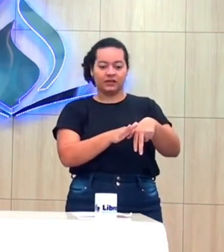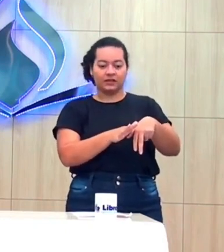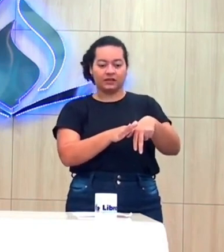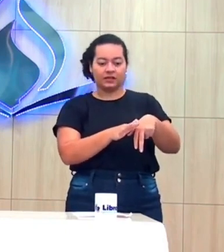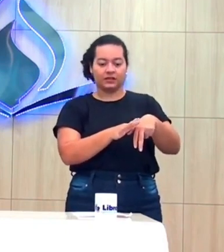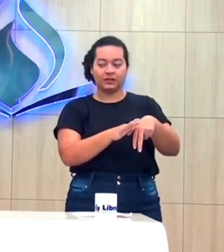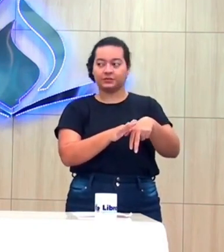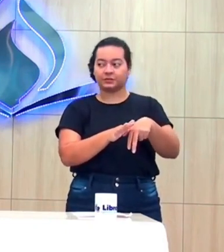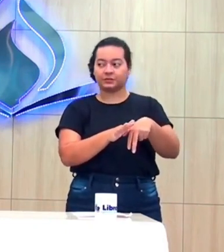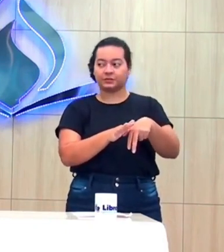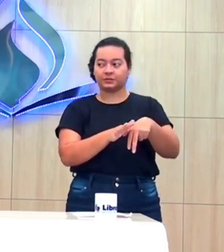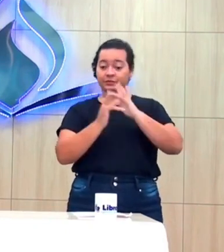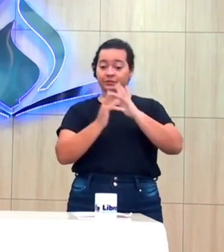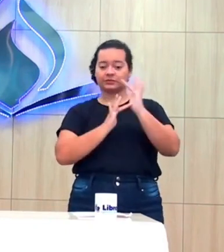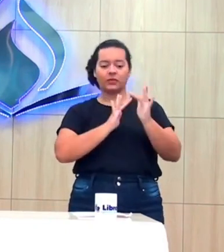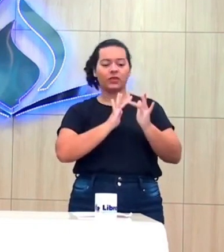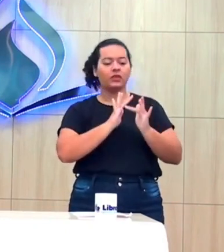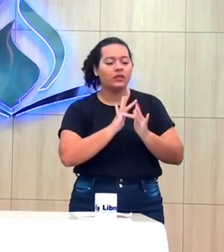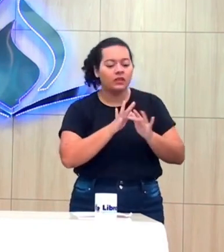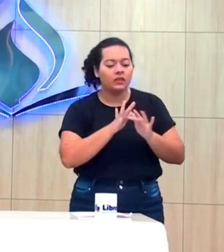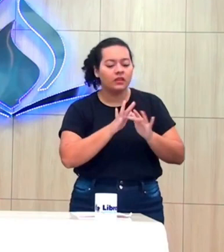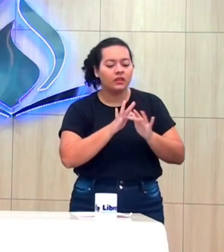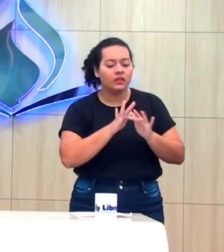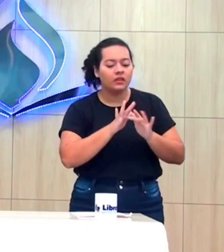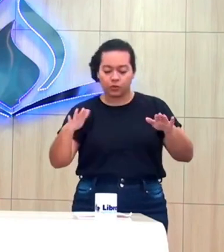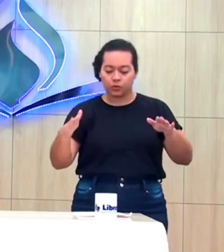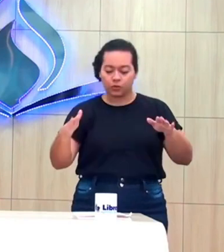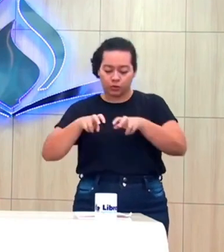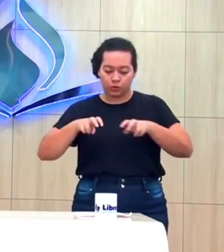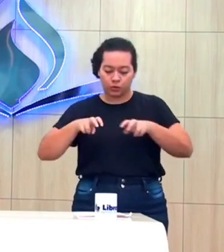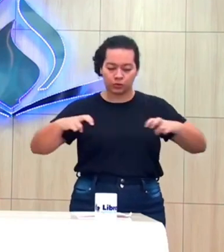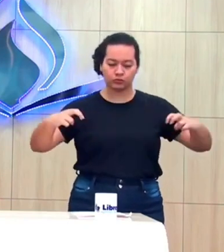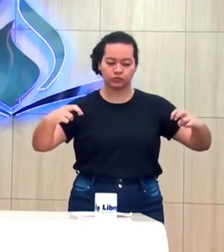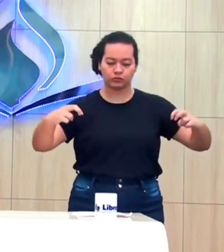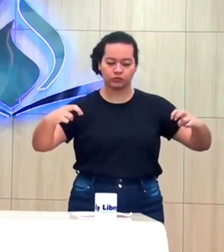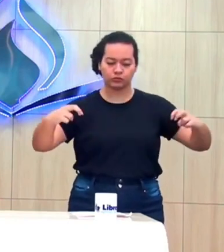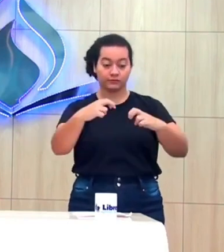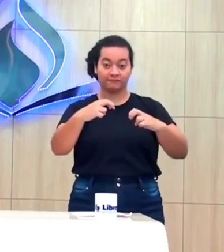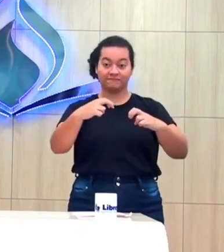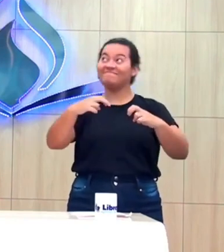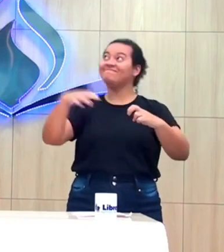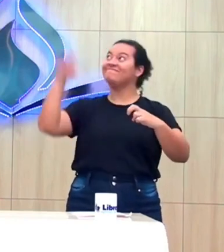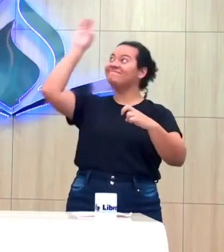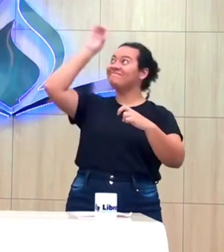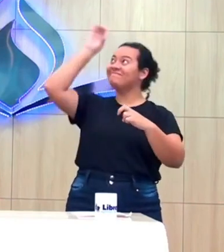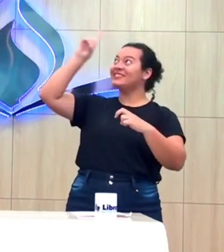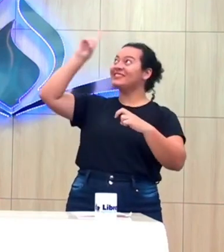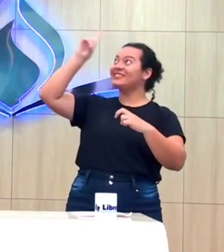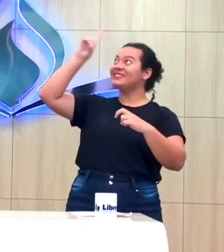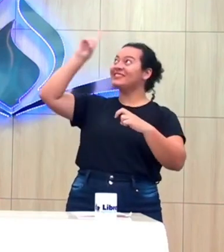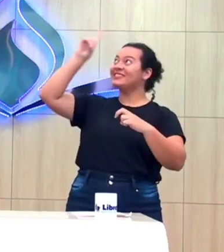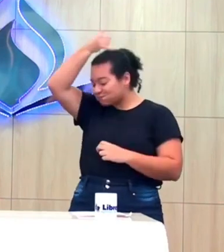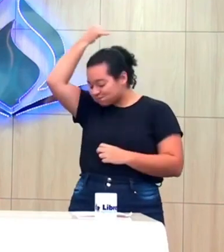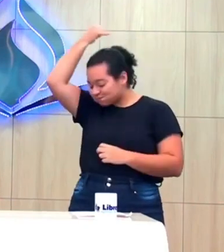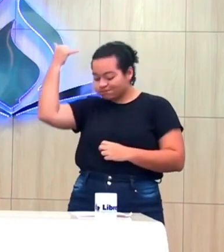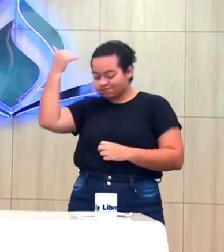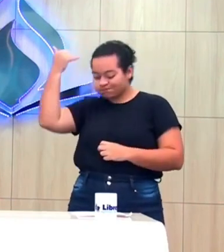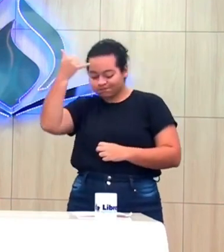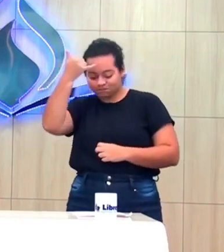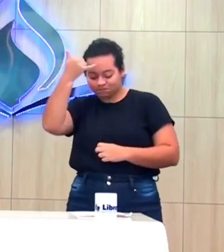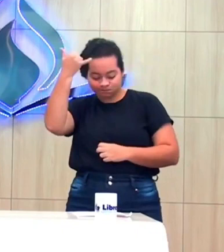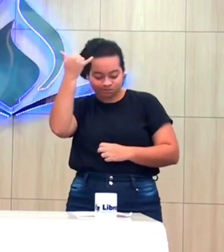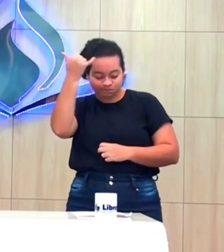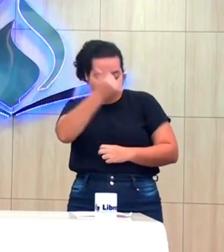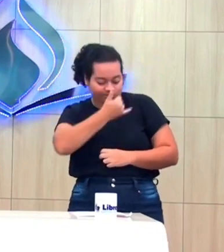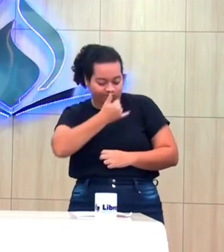mim, na presença dos meus inimigos. Unges a minha cabeça com óleo, e o meu cálice